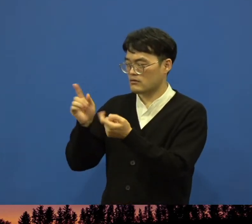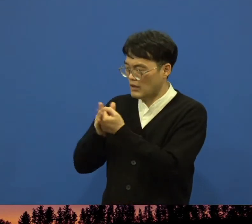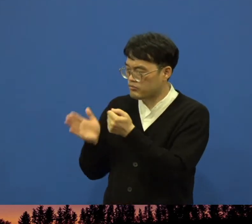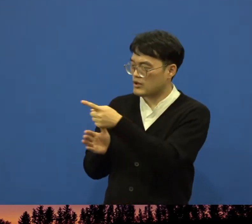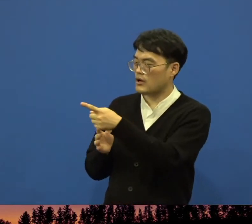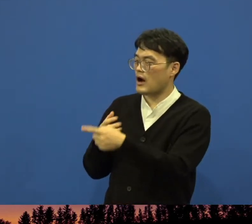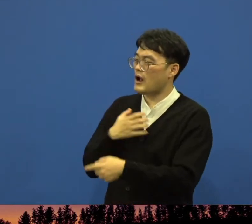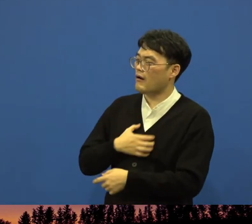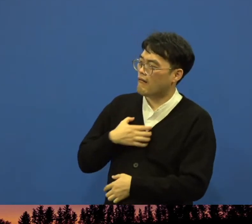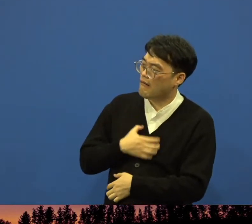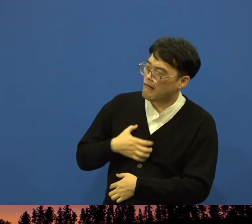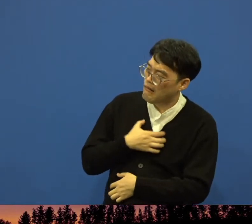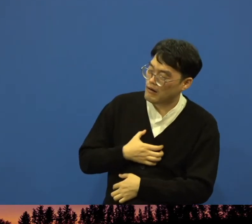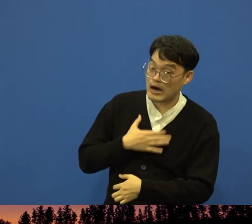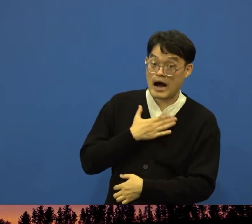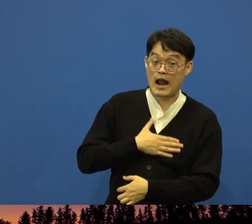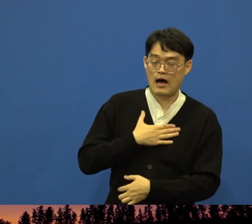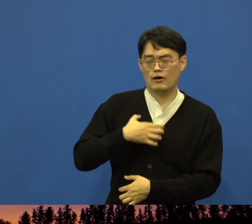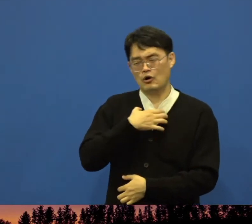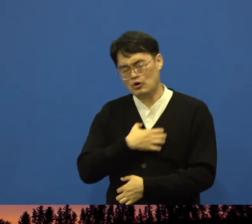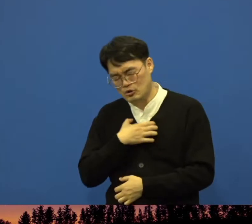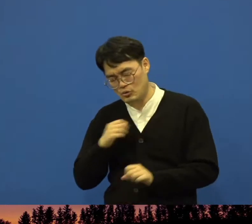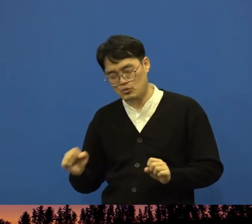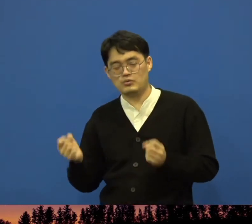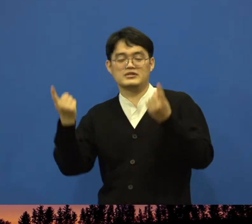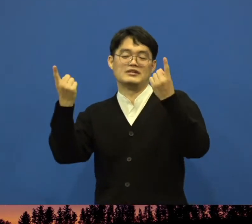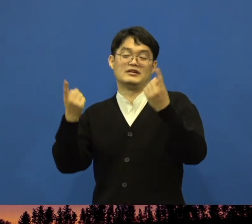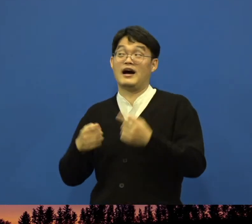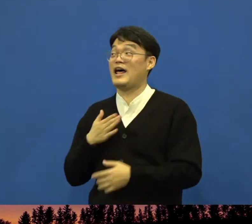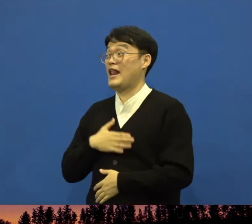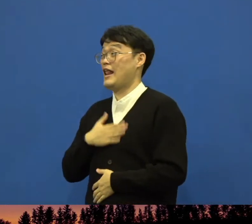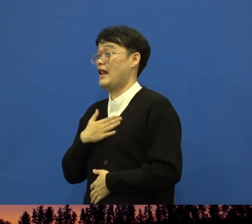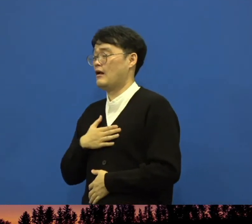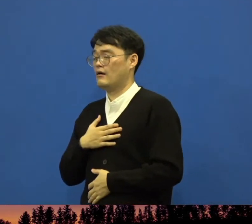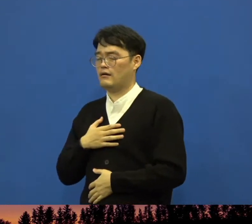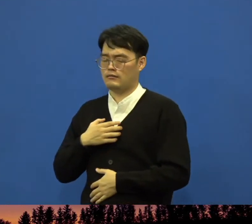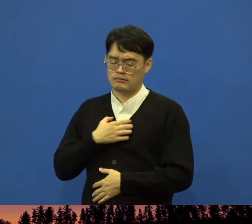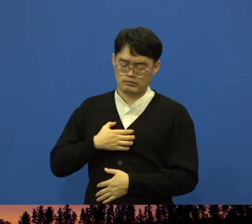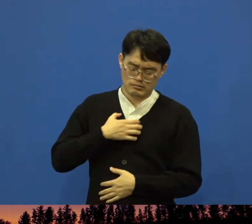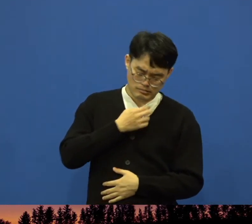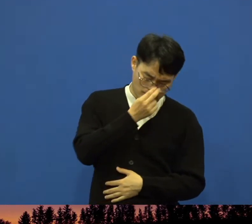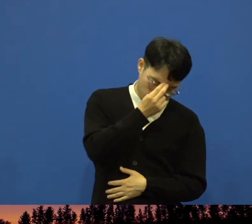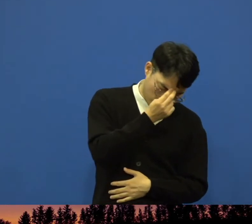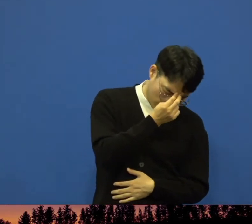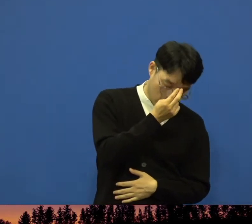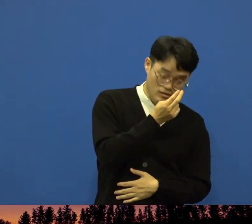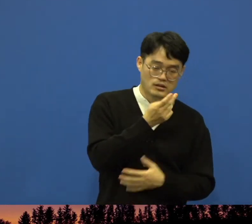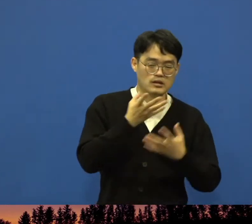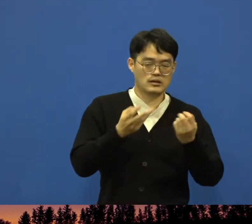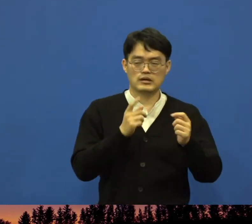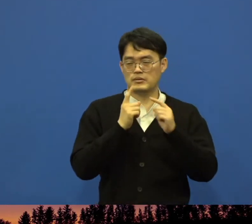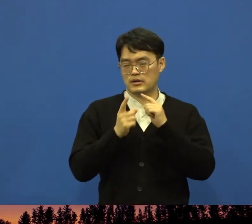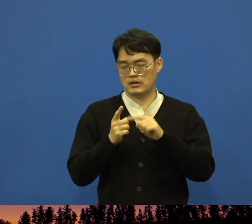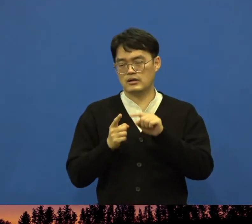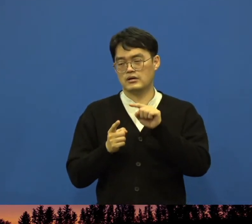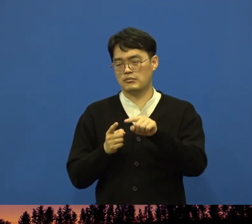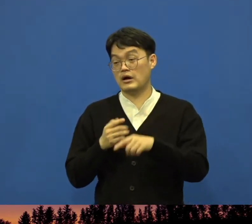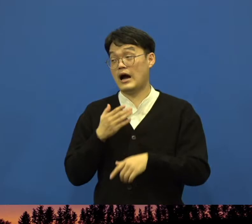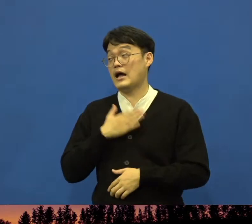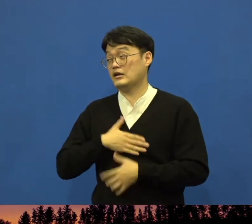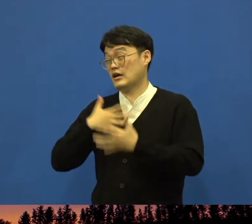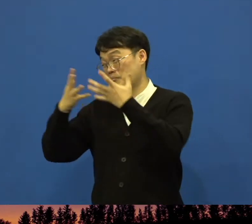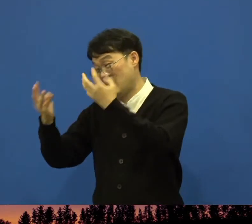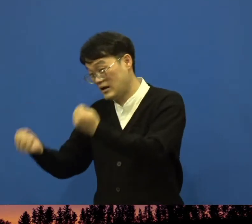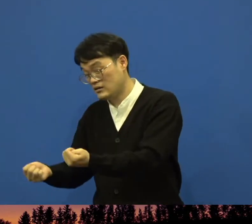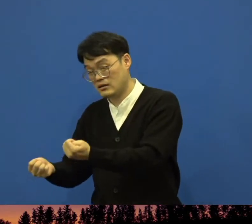그 아는 지식이 자신에게 근심을 더 많이 일으키고 그것이 오히려 독이 된다는 거예요. 자기에게